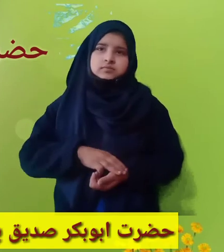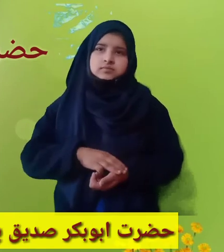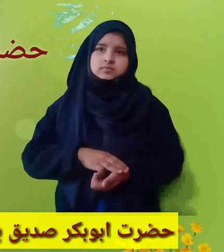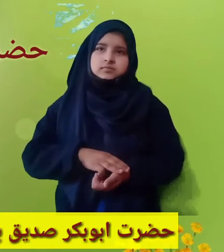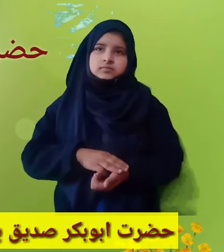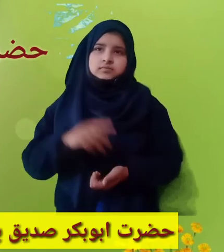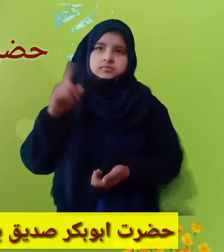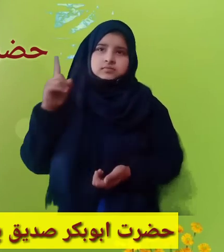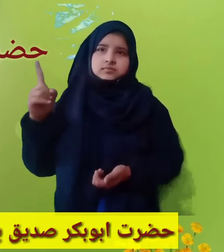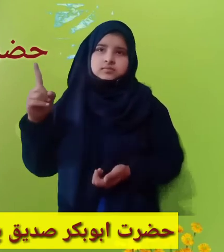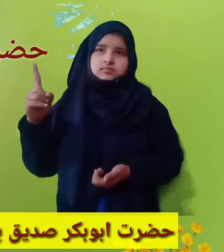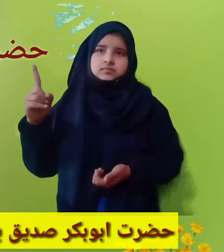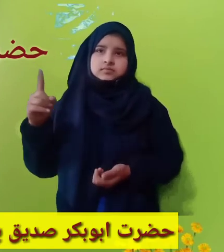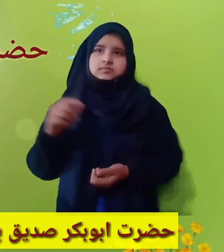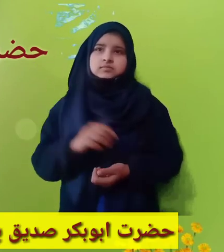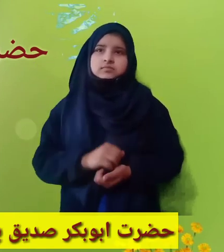अबू बकर सिद्दीक,